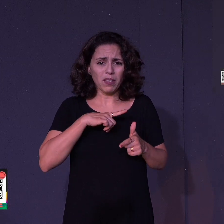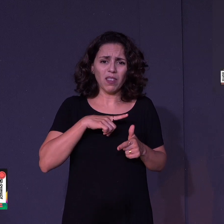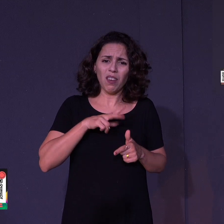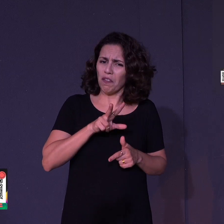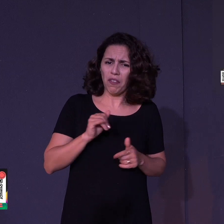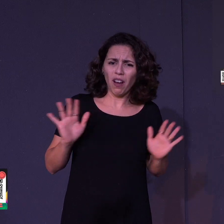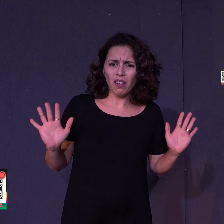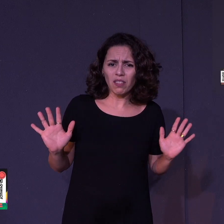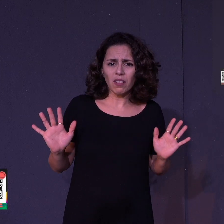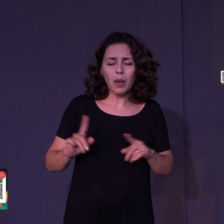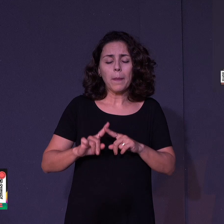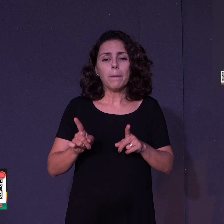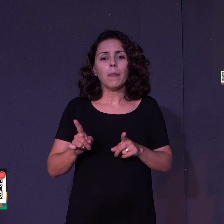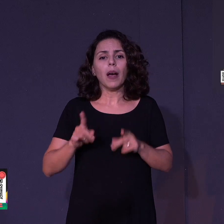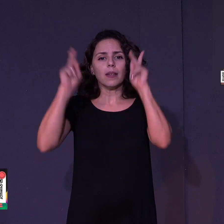dar.